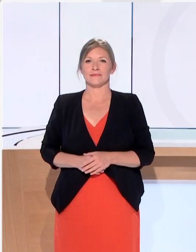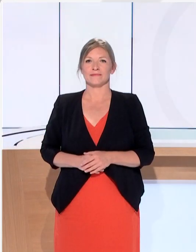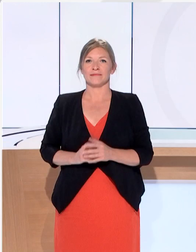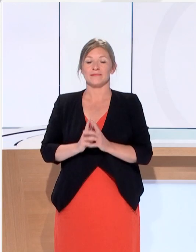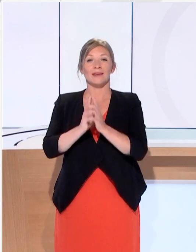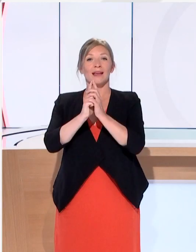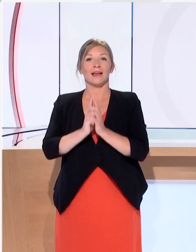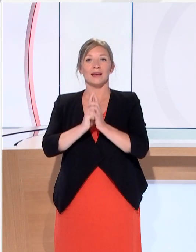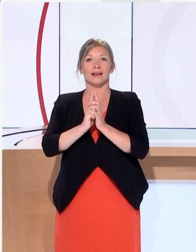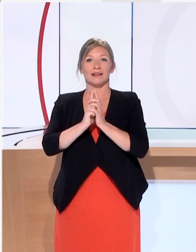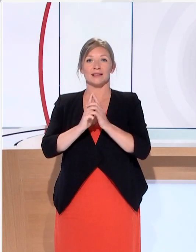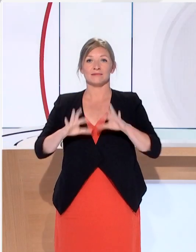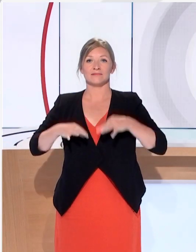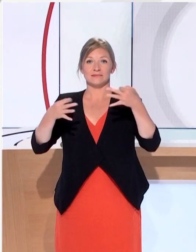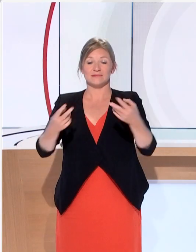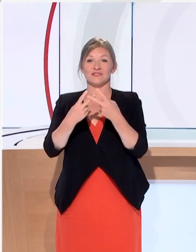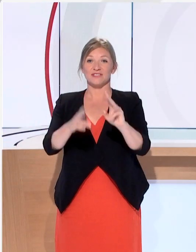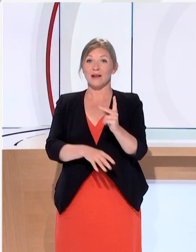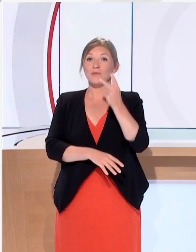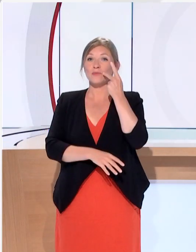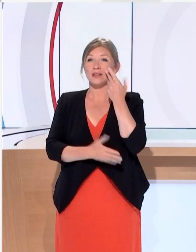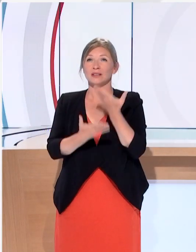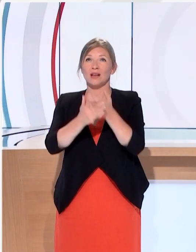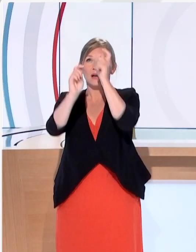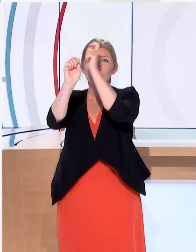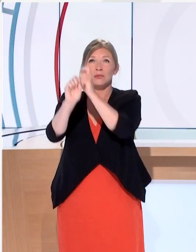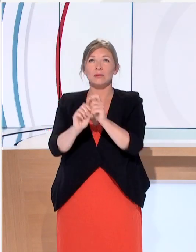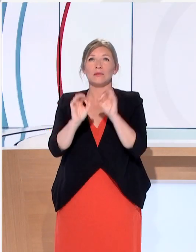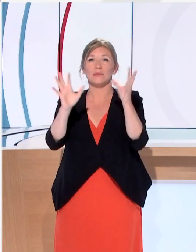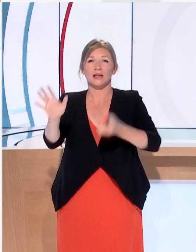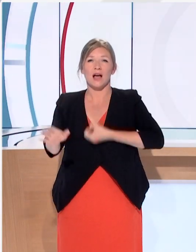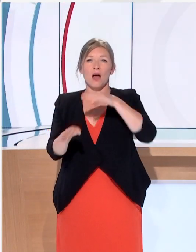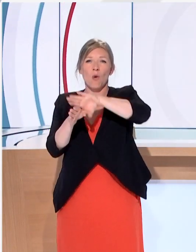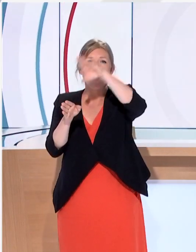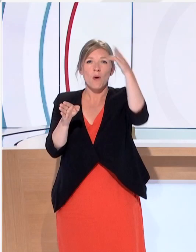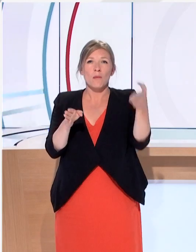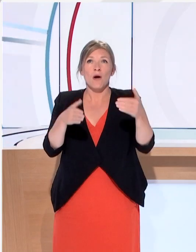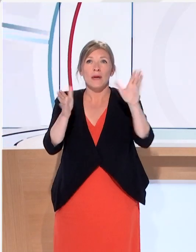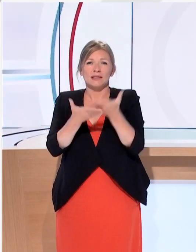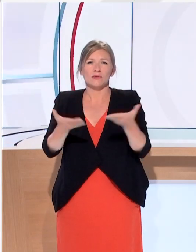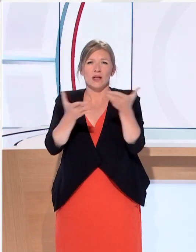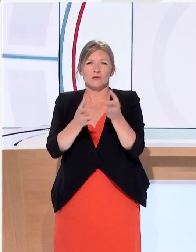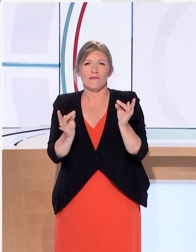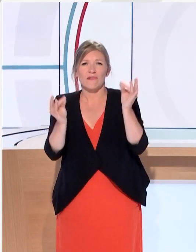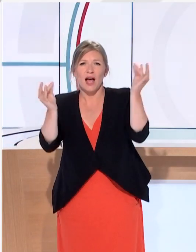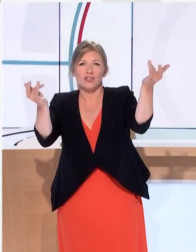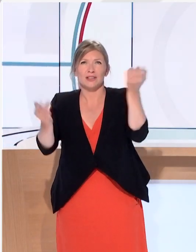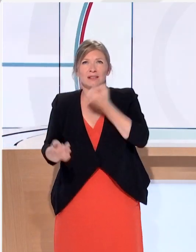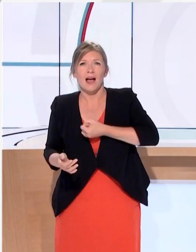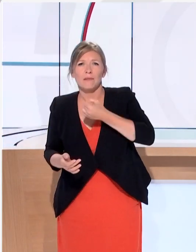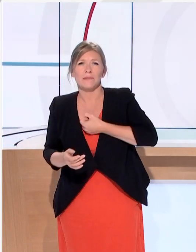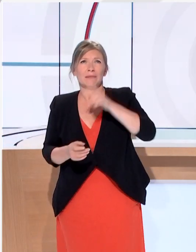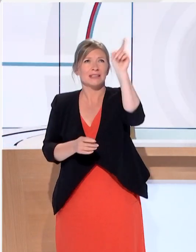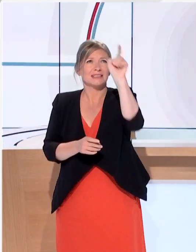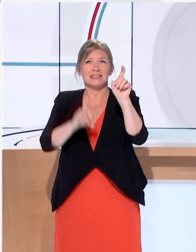L'église Notre-Dame de Poitiers, un joyau de l'art roman, aujourd'hui en danger. Plusieurs fissures inquiétantes et des chutes